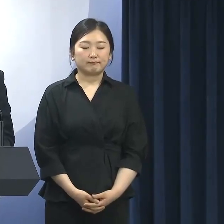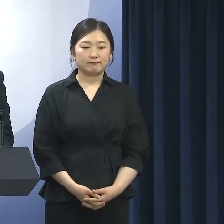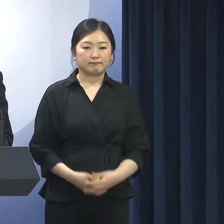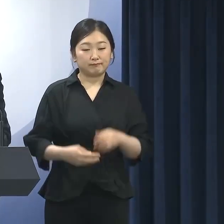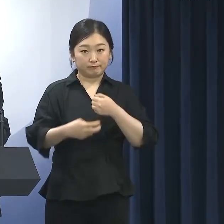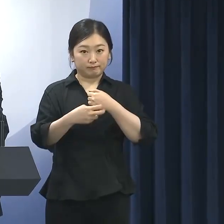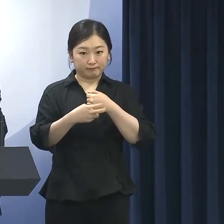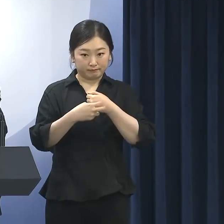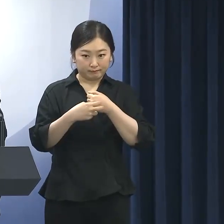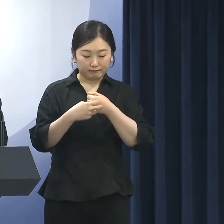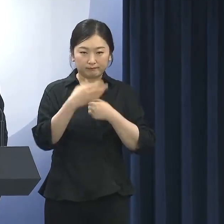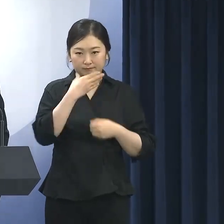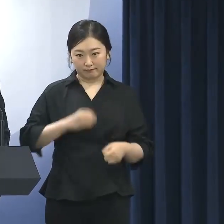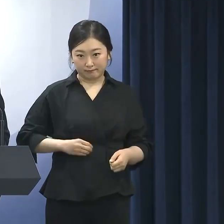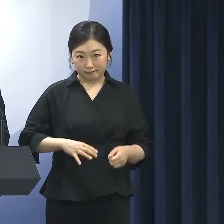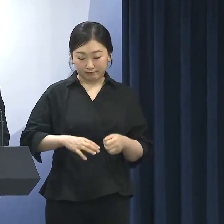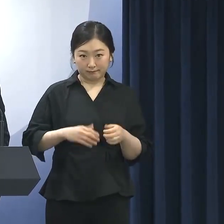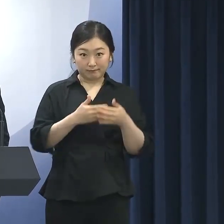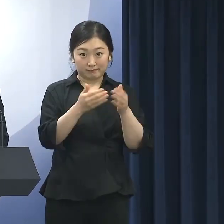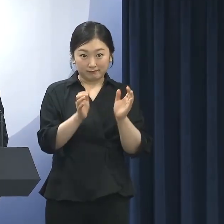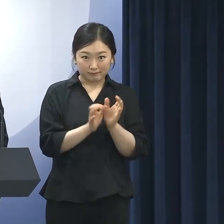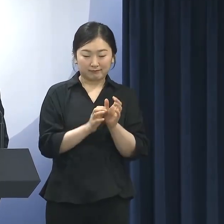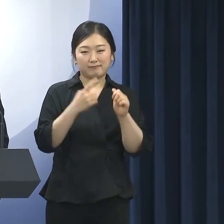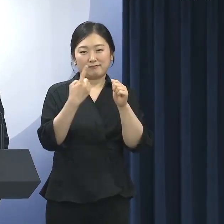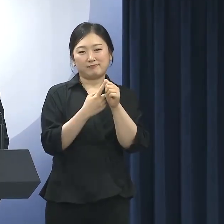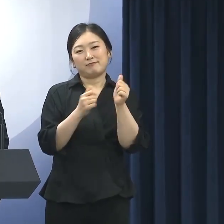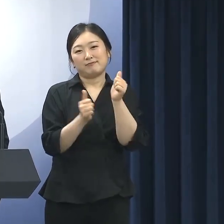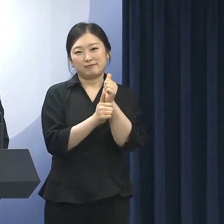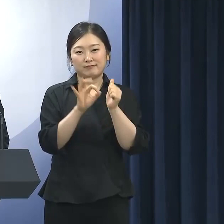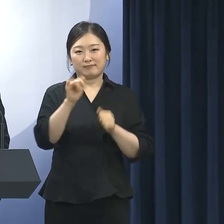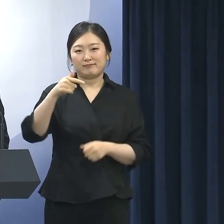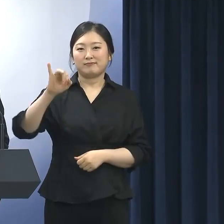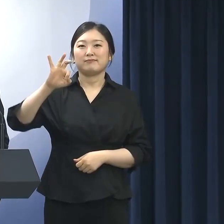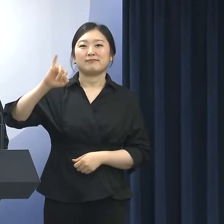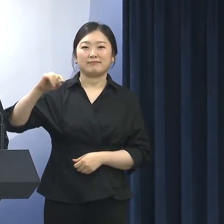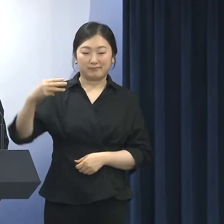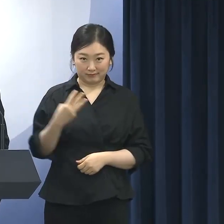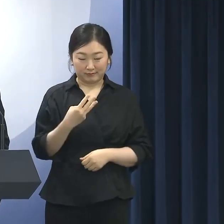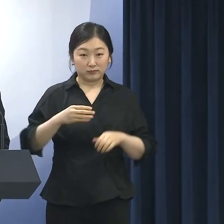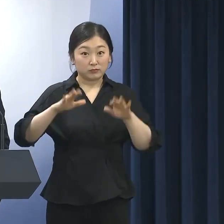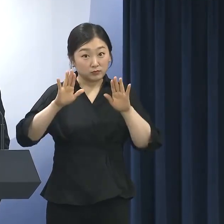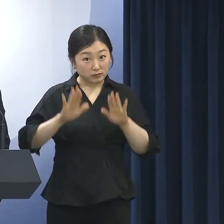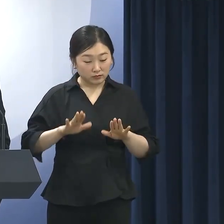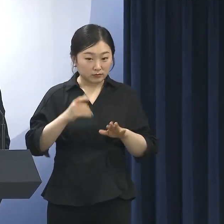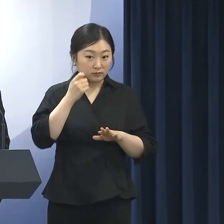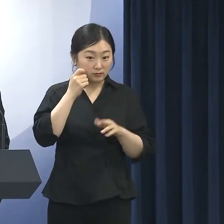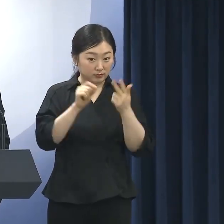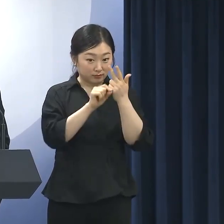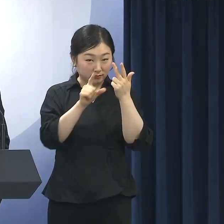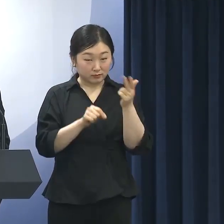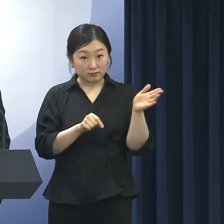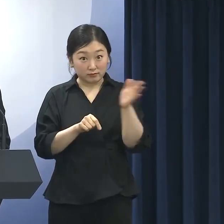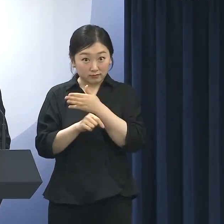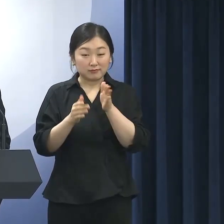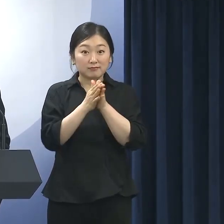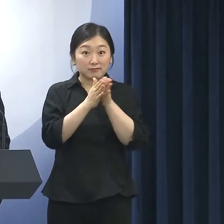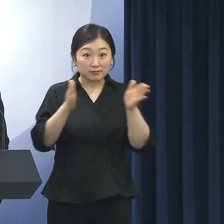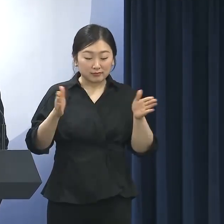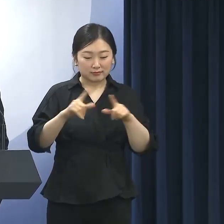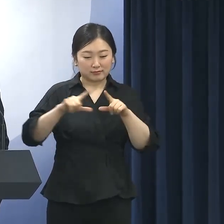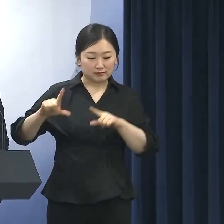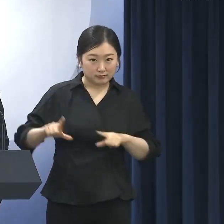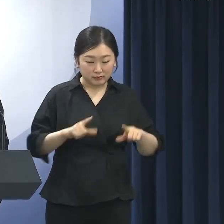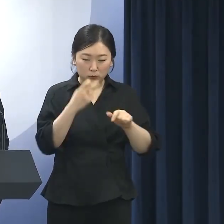보건복지부 1차관 이길입니다. 오늘은 이번 달부터 새롭게 시작하는 일상 돌봄 서비스 추진 계획에 대해서